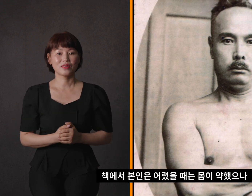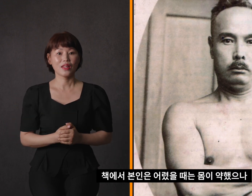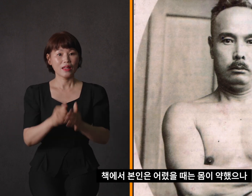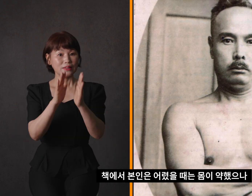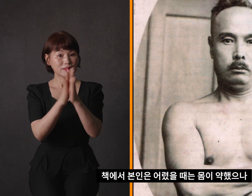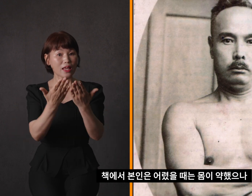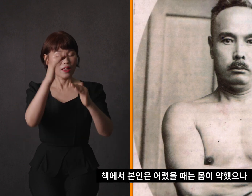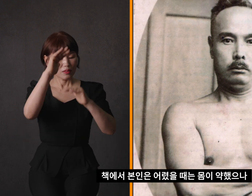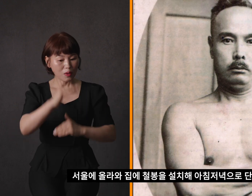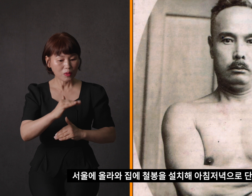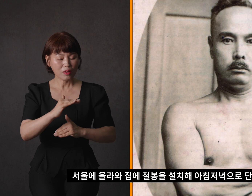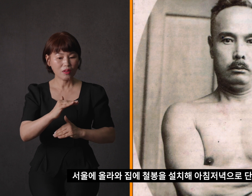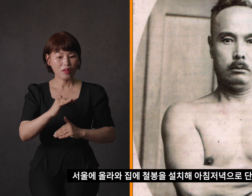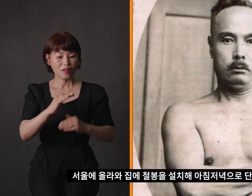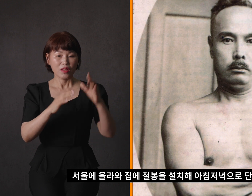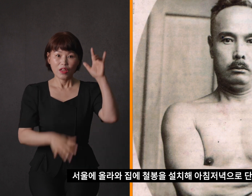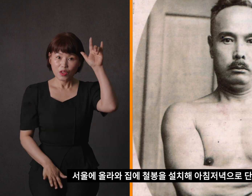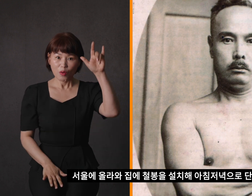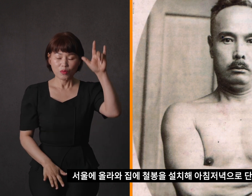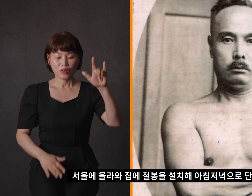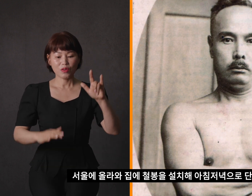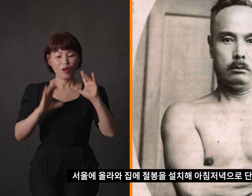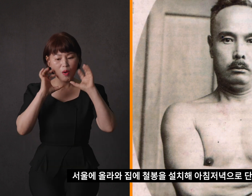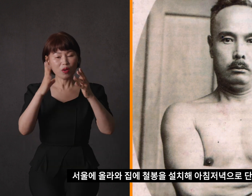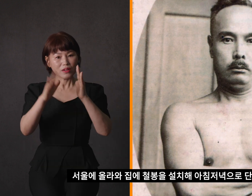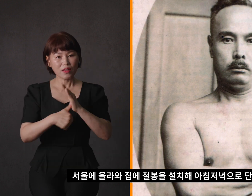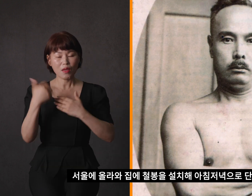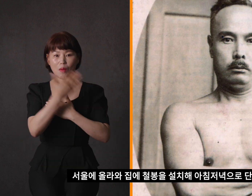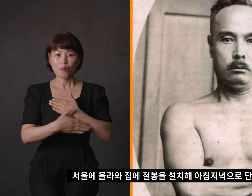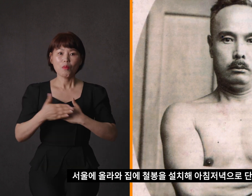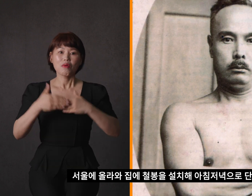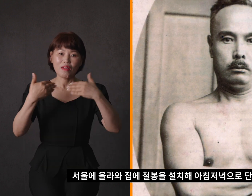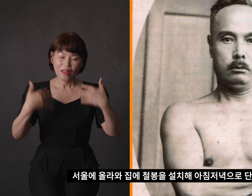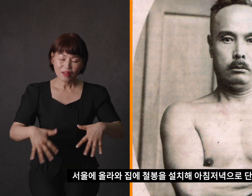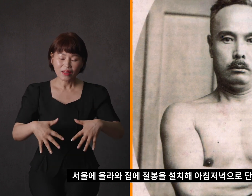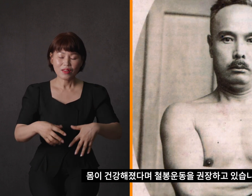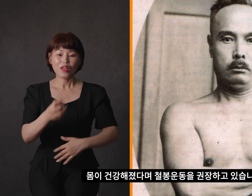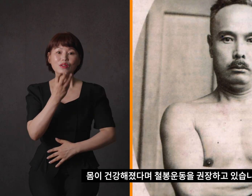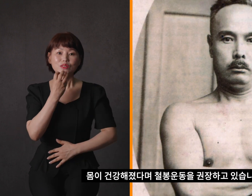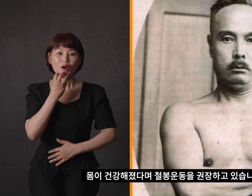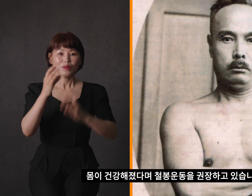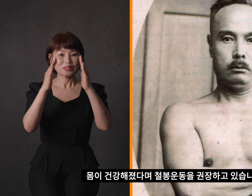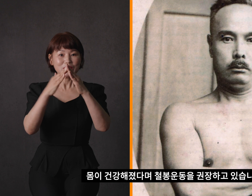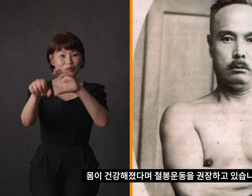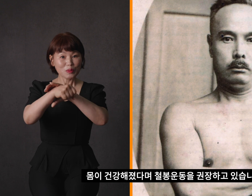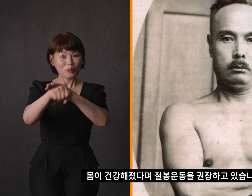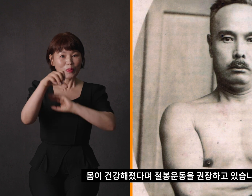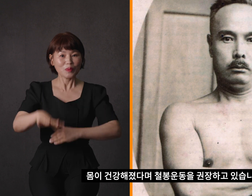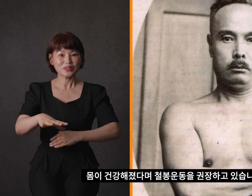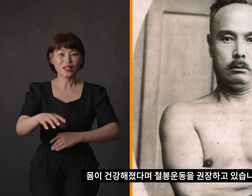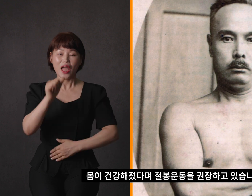어렸을 때는 몸이 약했으나 서울에 올라와 집에 철봉을 설치해 아침 저녁으로 단련하여 몸이